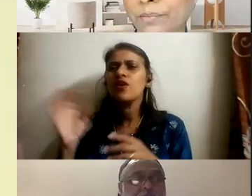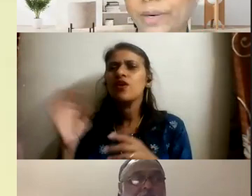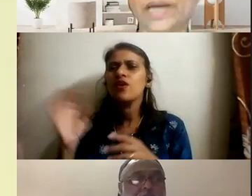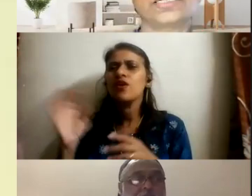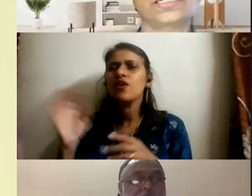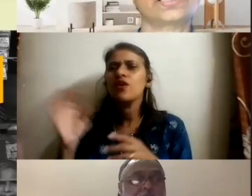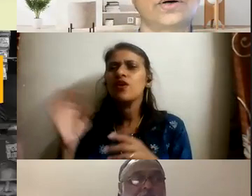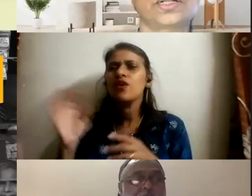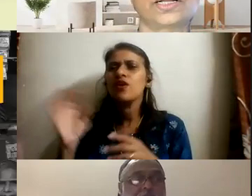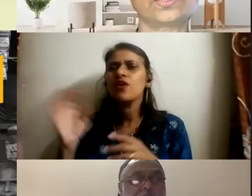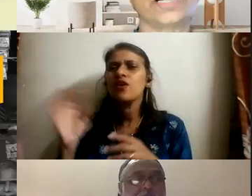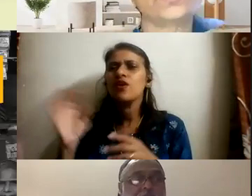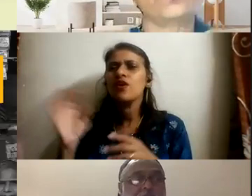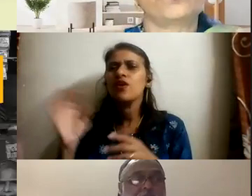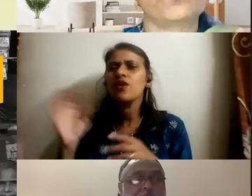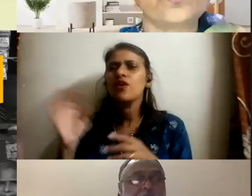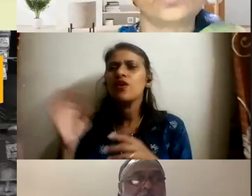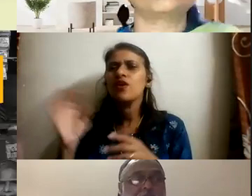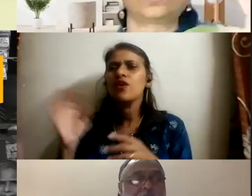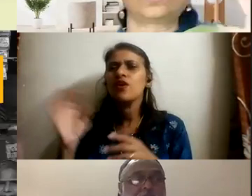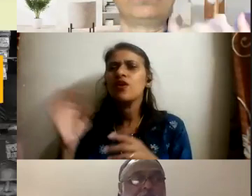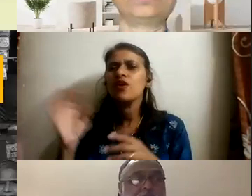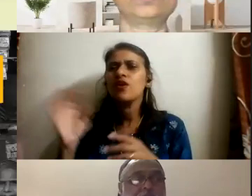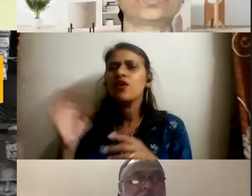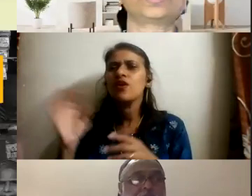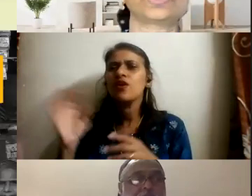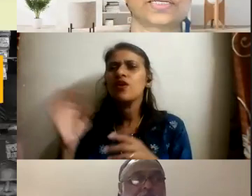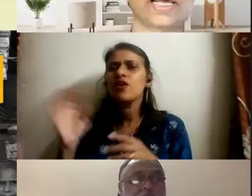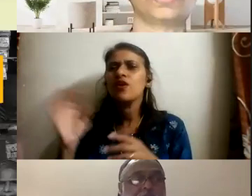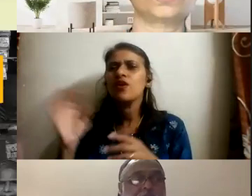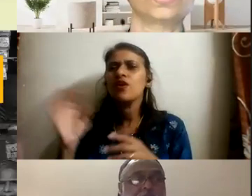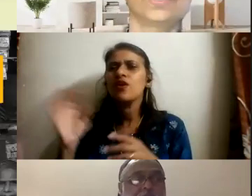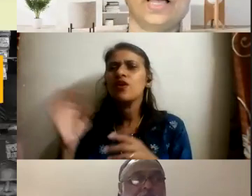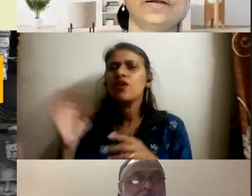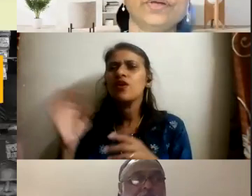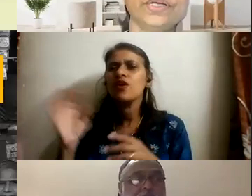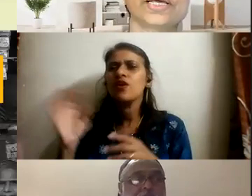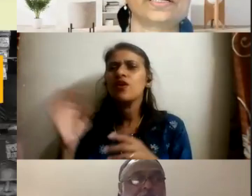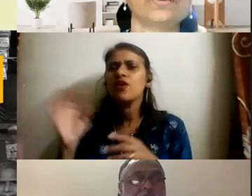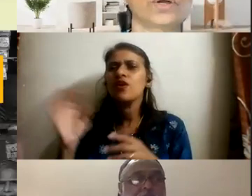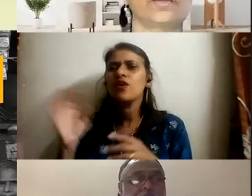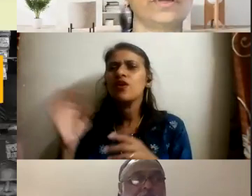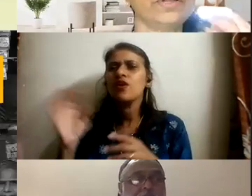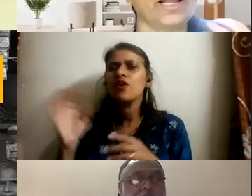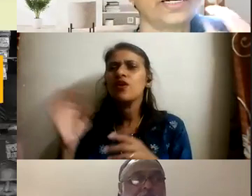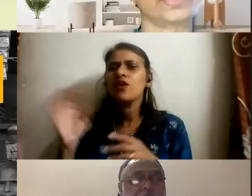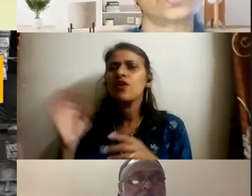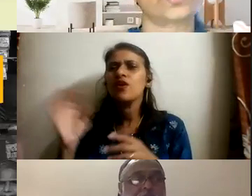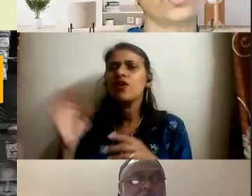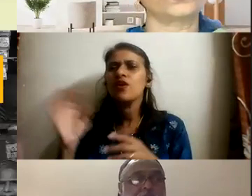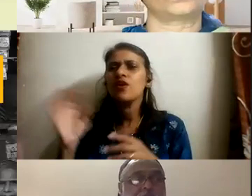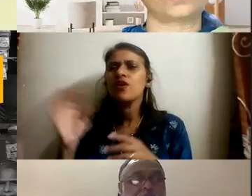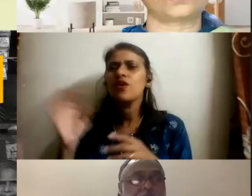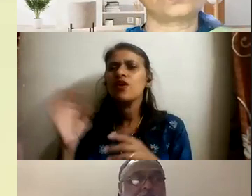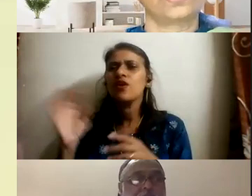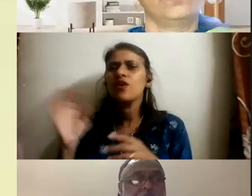बिलीफ एंड प्रैक्टिसेस एंड ऑल दैट, सो दैट्स व्हाट एटपार टुक इट एज अ चैलेंज एंड वी सेड कि ओके वी विल एड्रेस